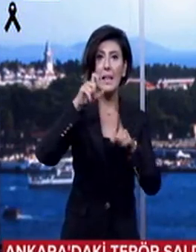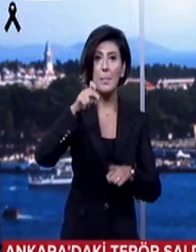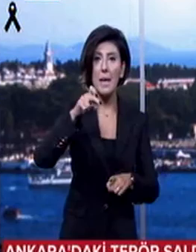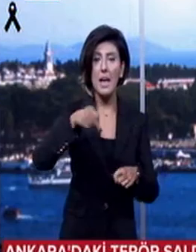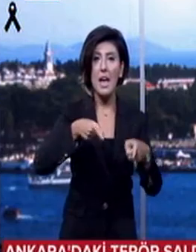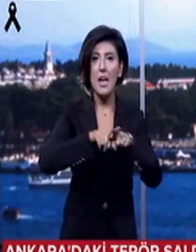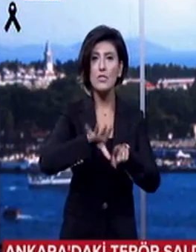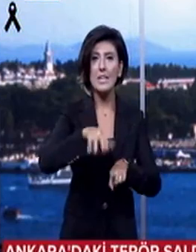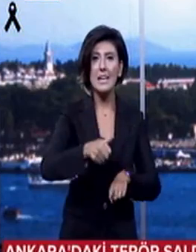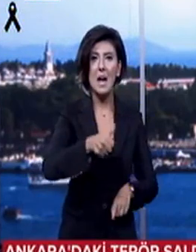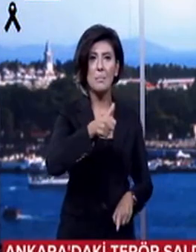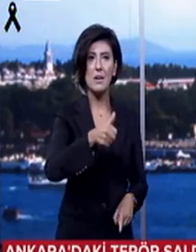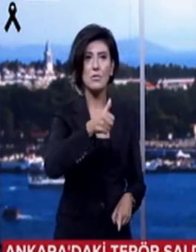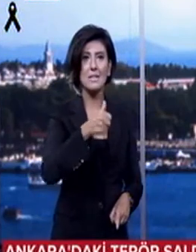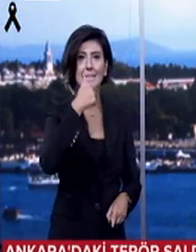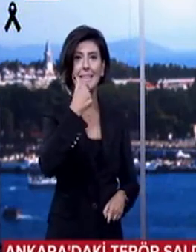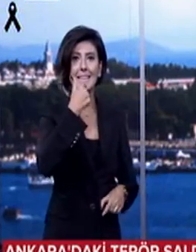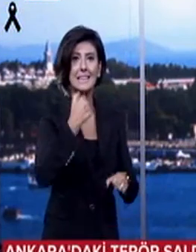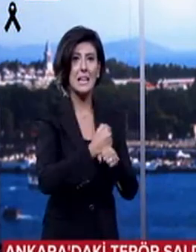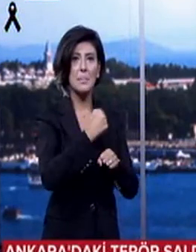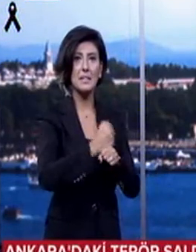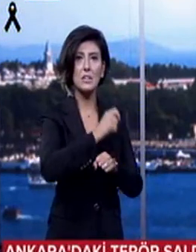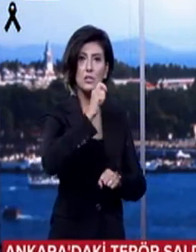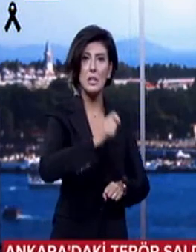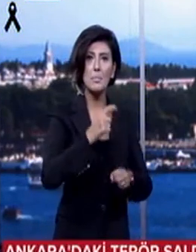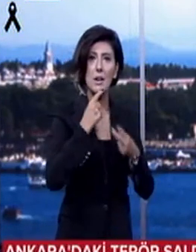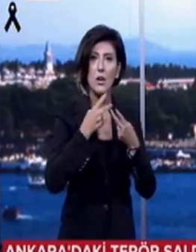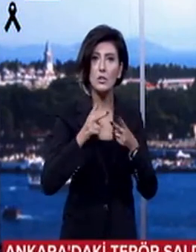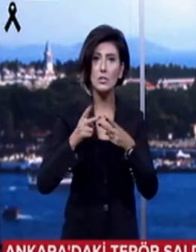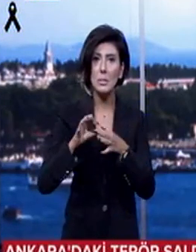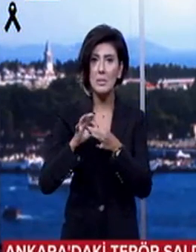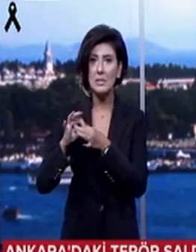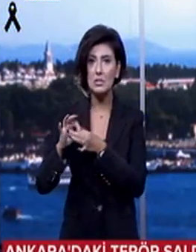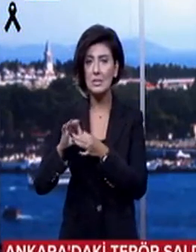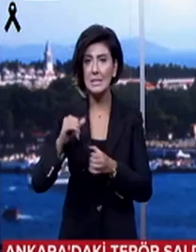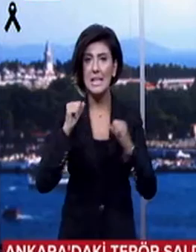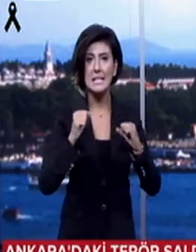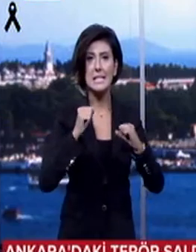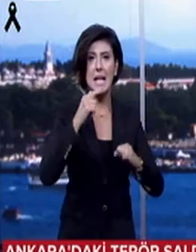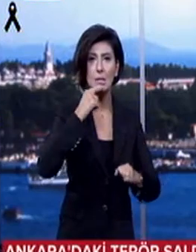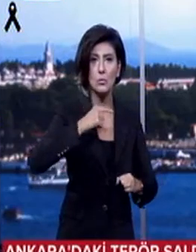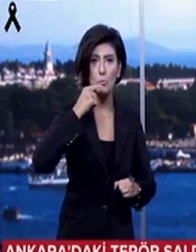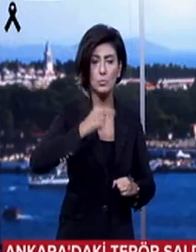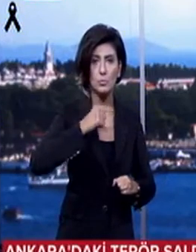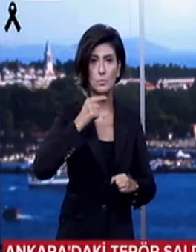HDP eş genel başkanı Selahattin Demirtaş'ın yaptığı açıklamalara ilişkin sert konuştu.